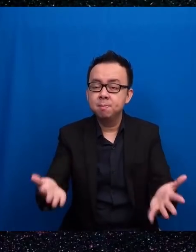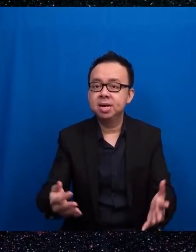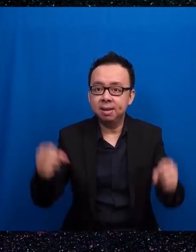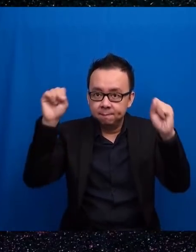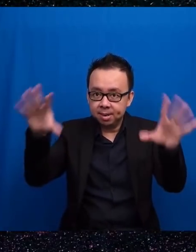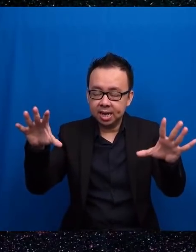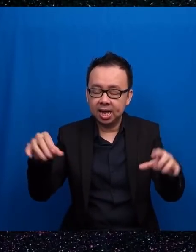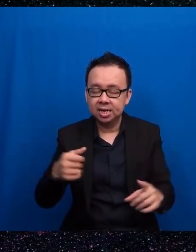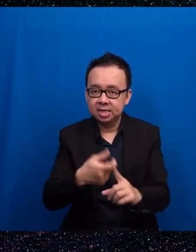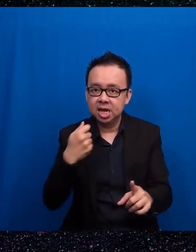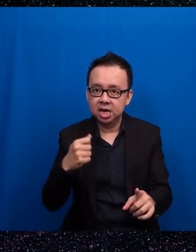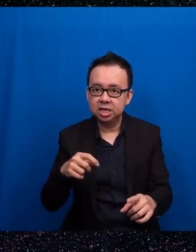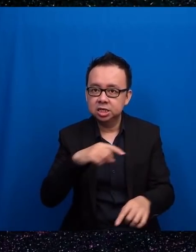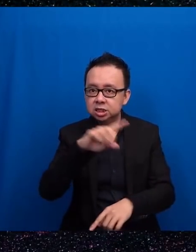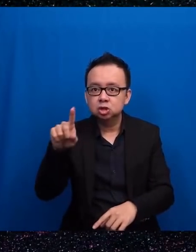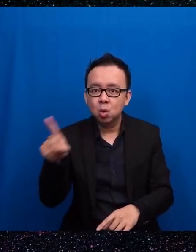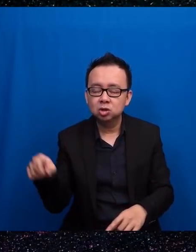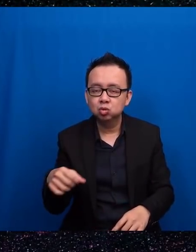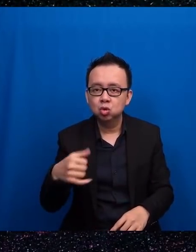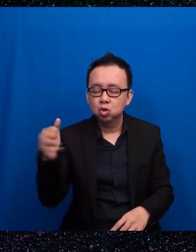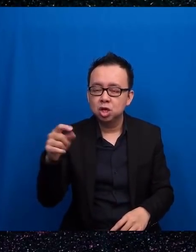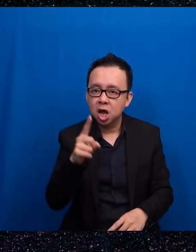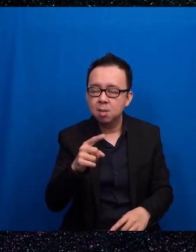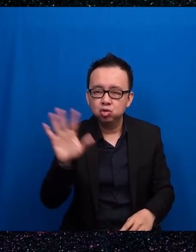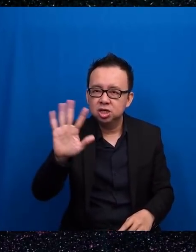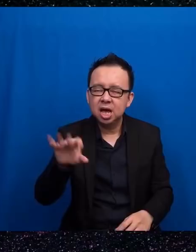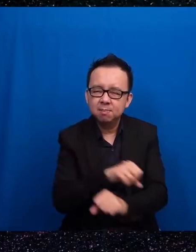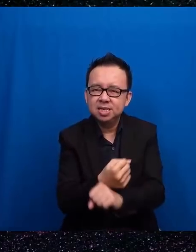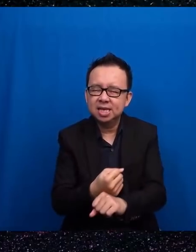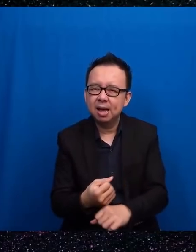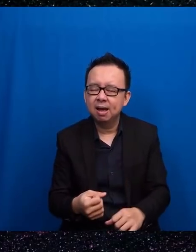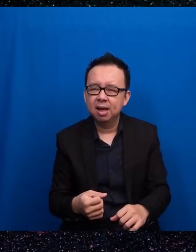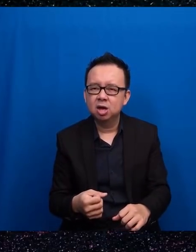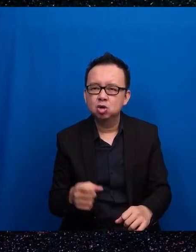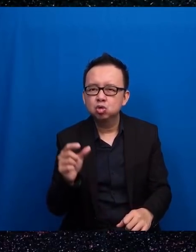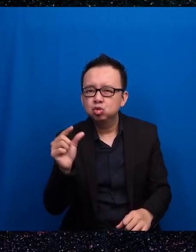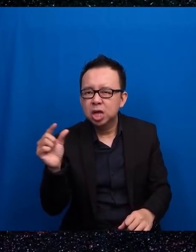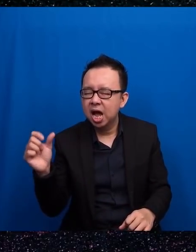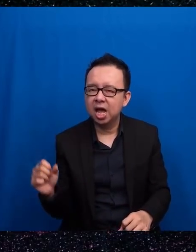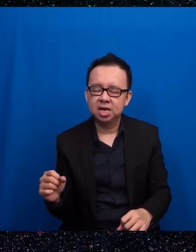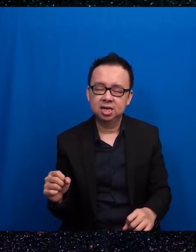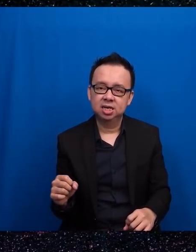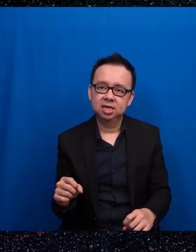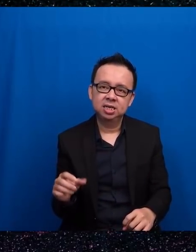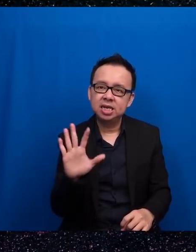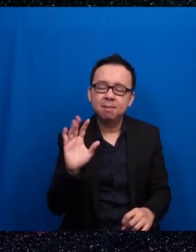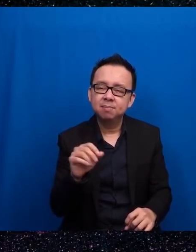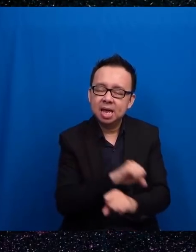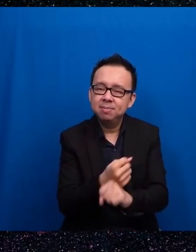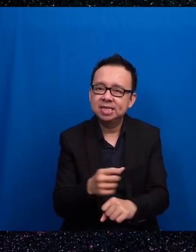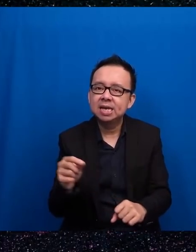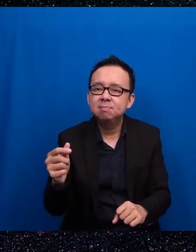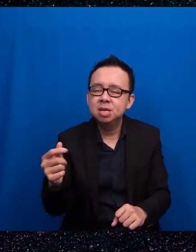Ada orang tertentu setelah keluar dari musim ini akan dapat pekerjaan karena dia bersabat dengan benar.